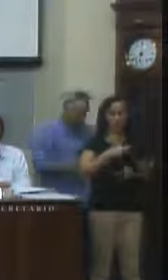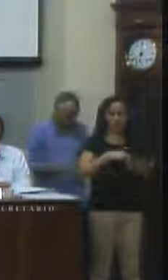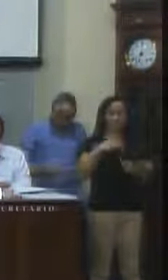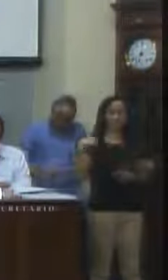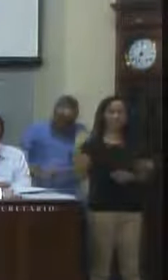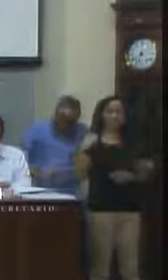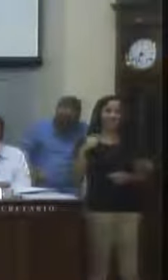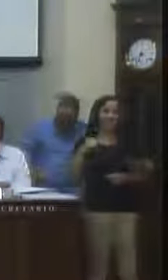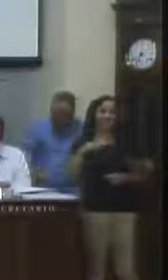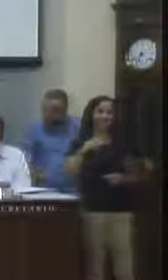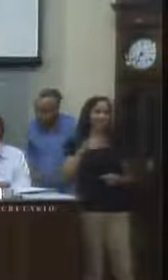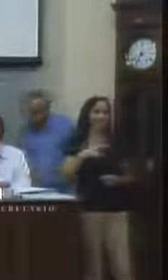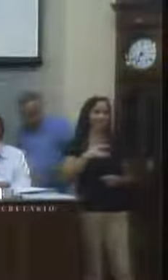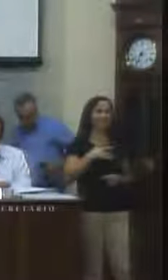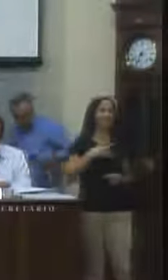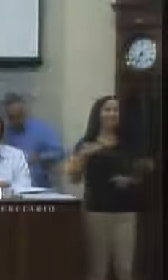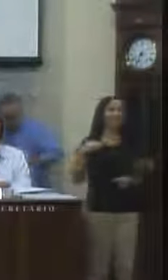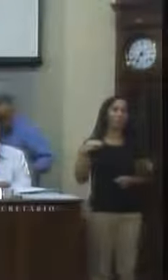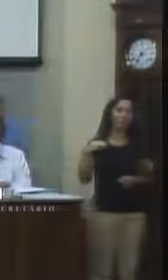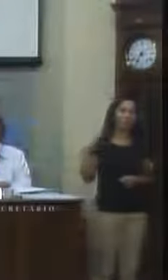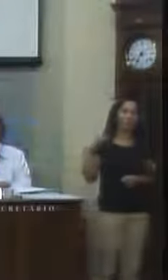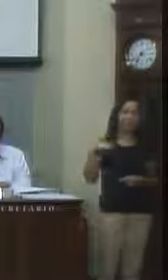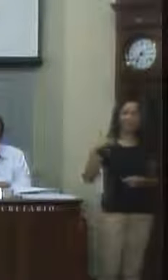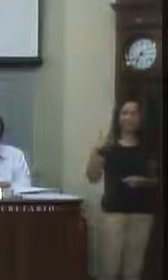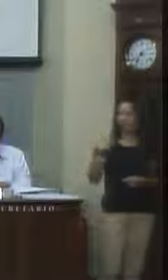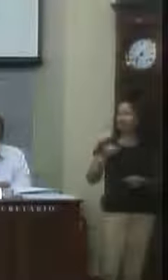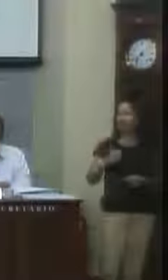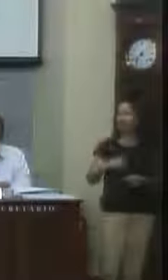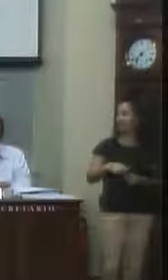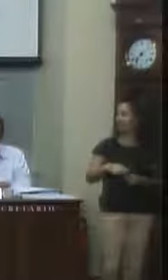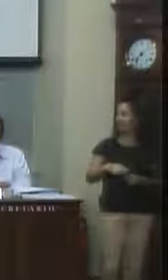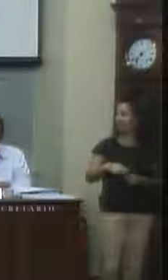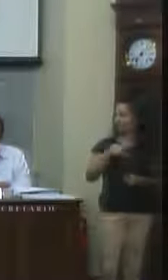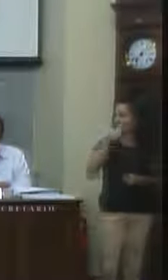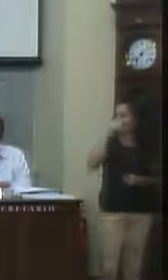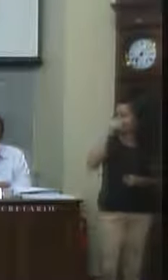Vereador Marquinhos da Saúde. Vereadora Michele Cabral.